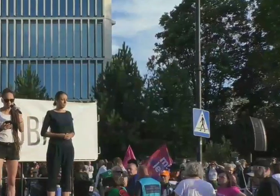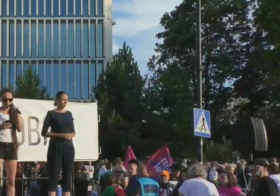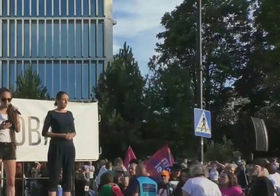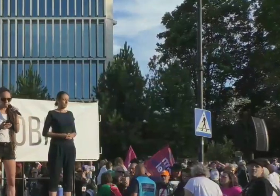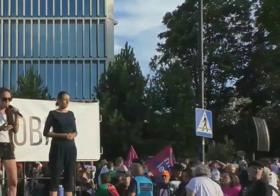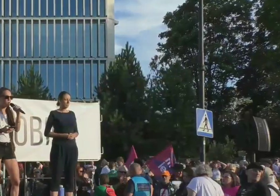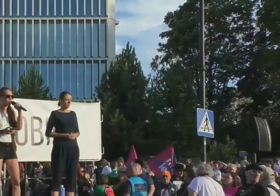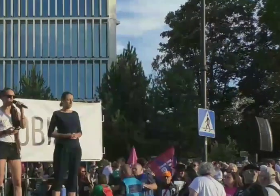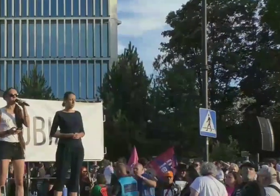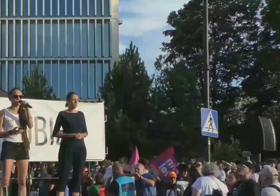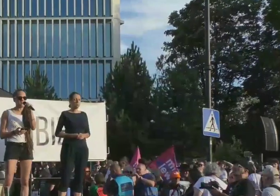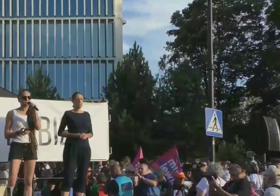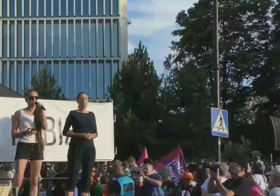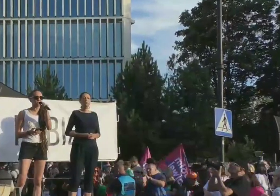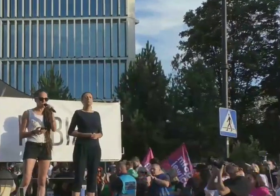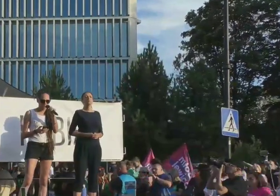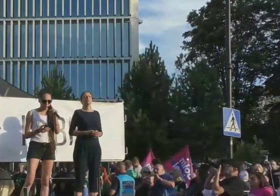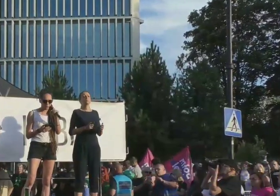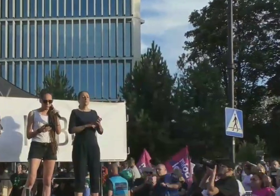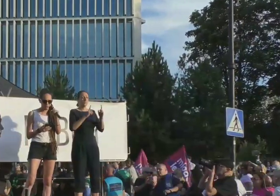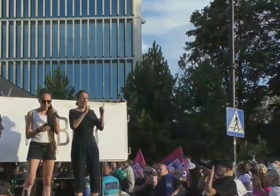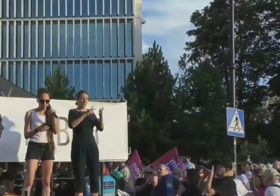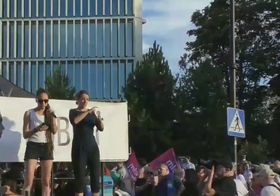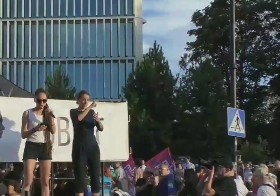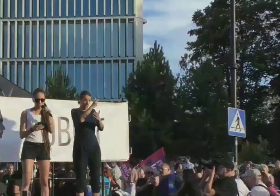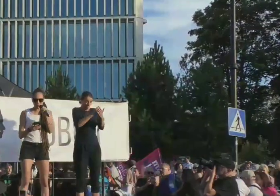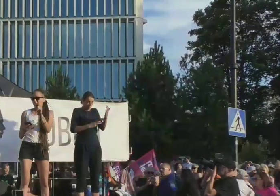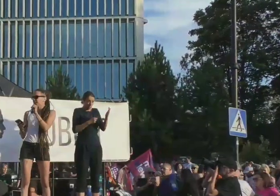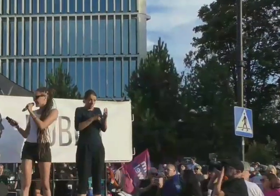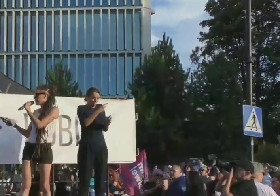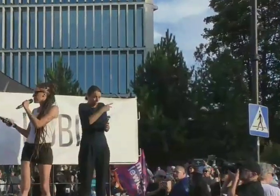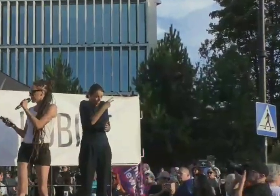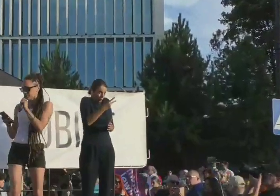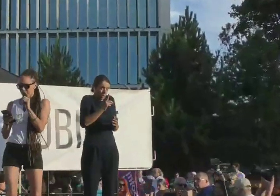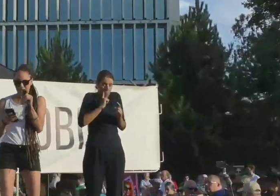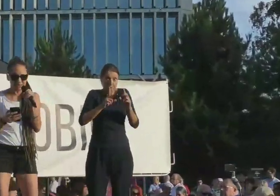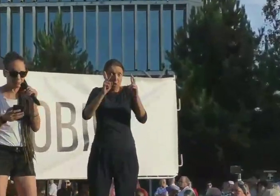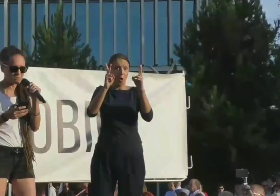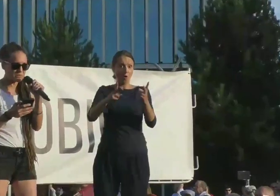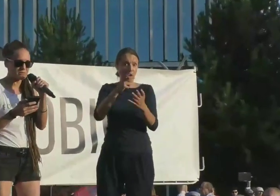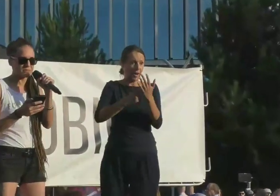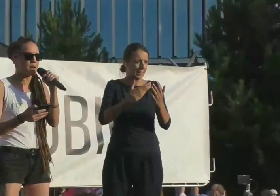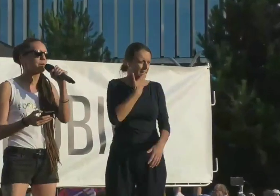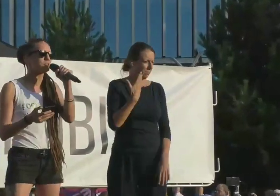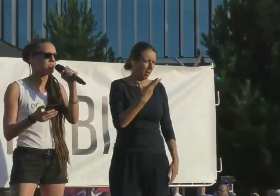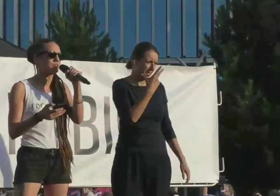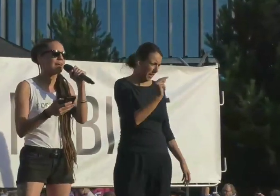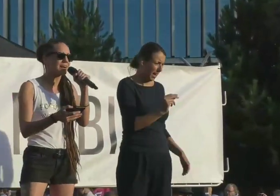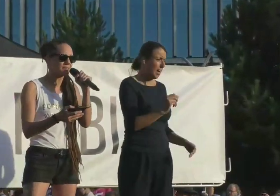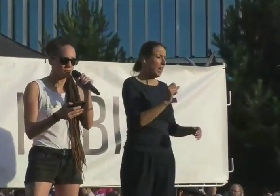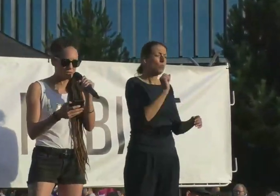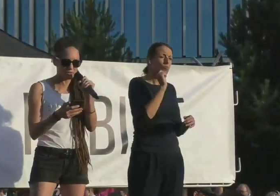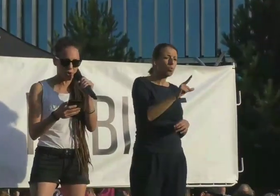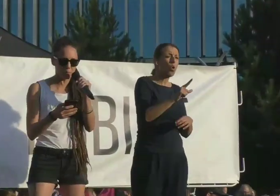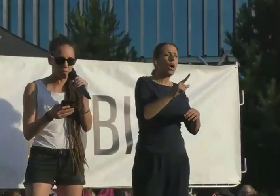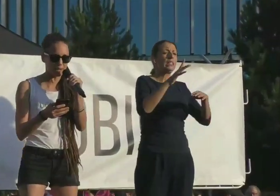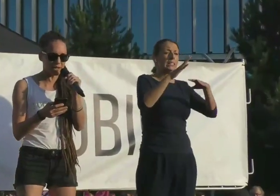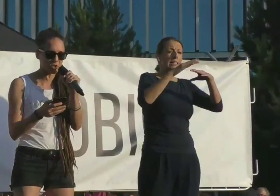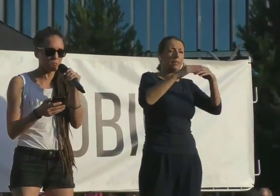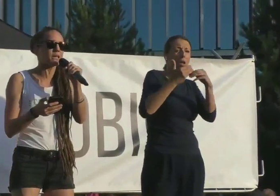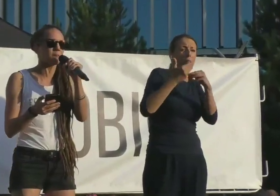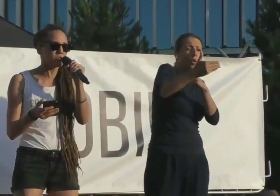Żaden zakaz aborcji nie sprawił, że aborcji nie ma. Dzieją się tak jak w przypadku Agaty, poza systemem, dzięki